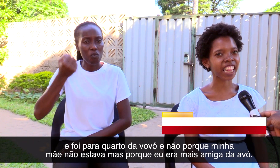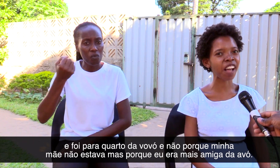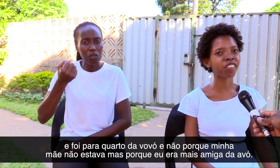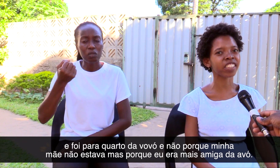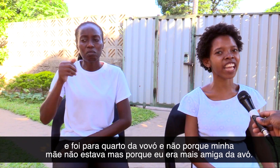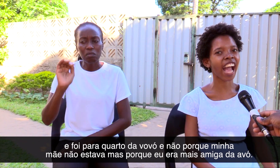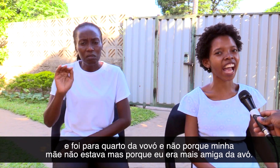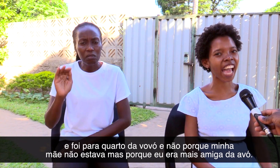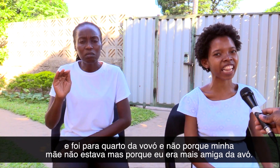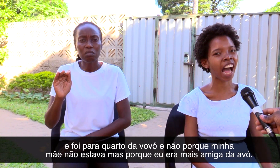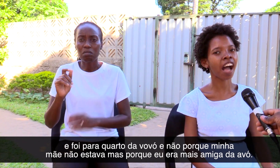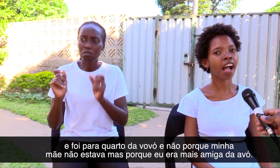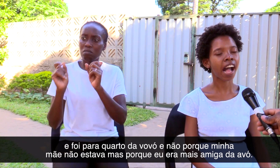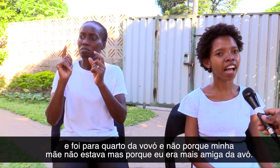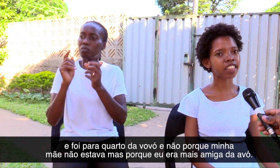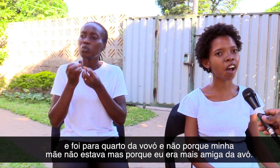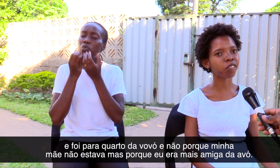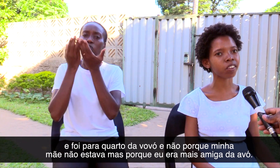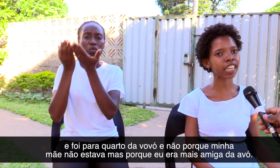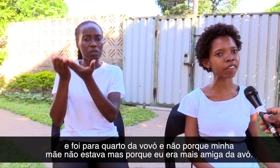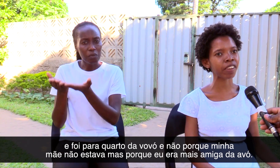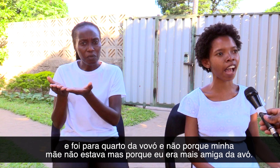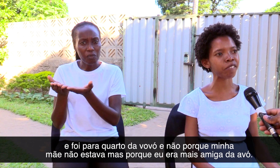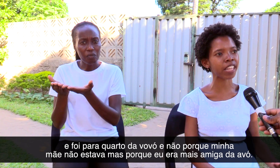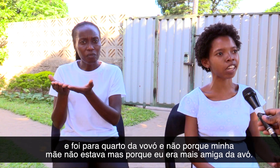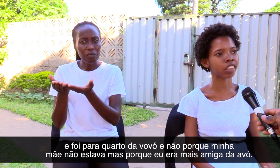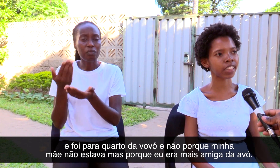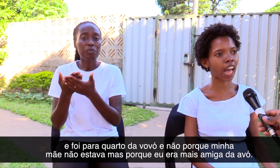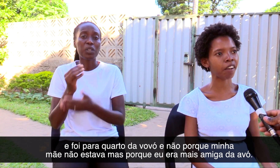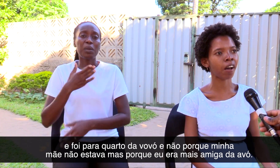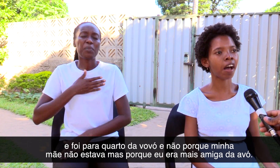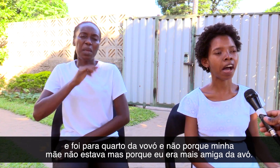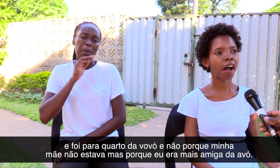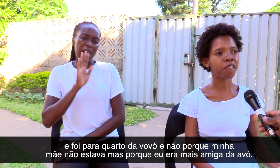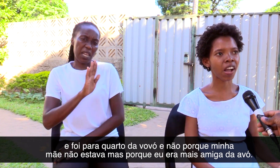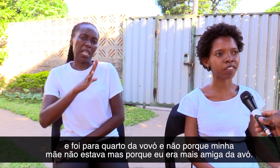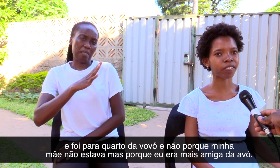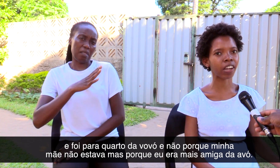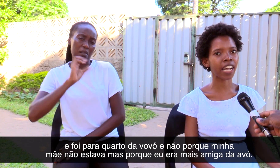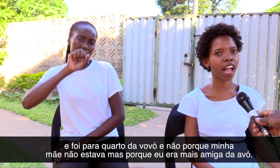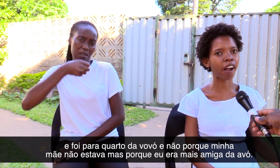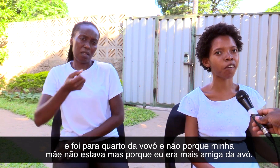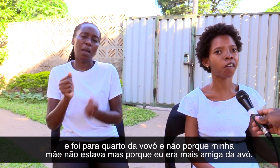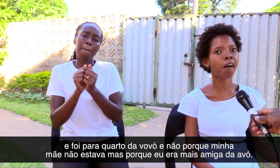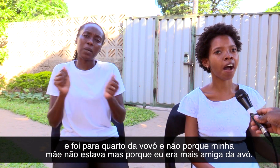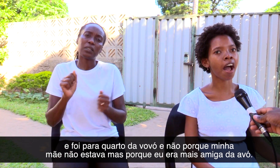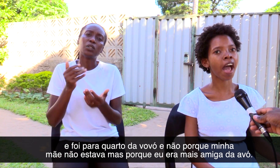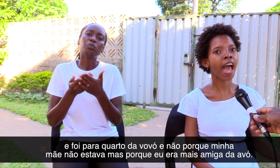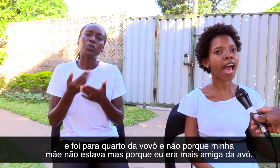a ela, mostrei a ela. Não porque minha mãe não estava, mas porque